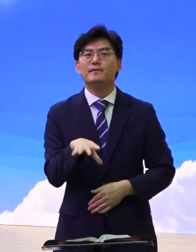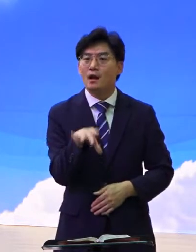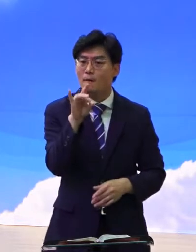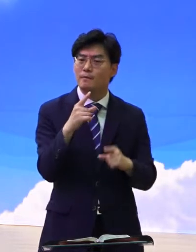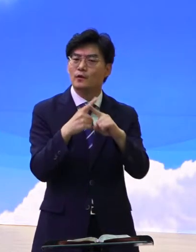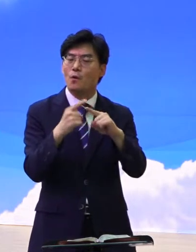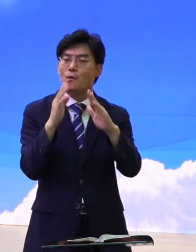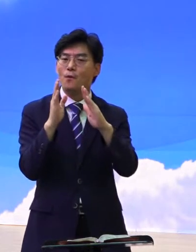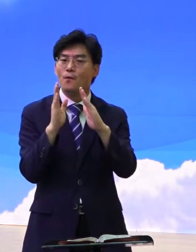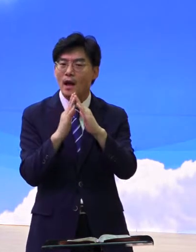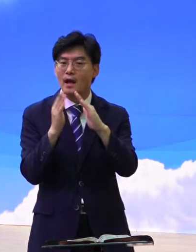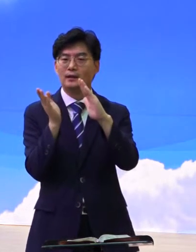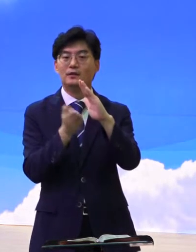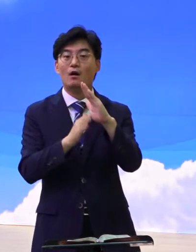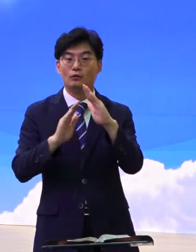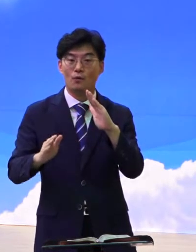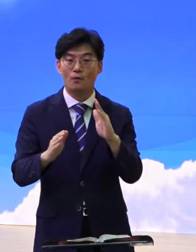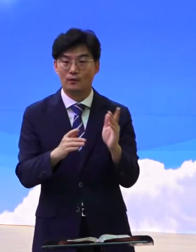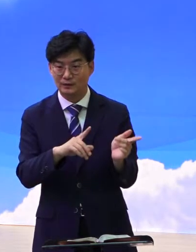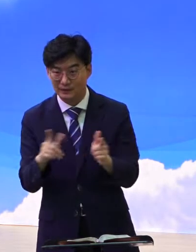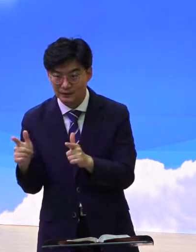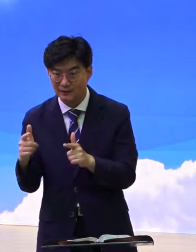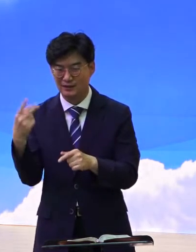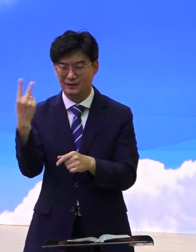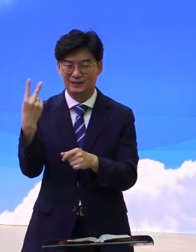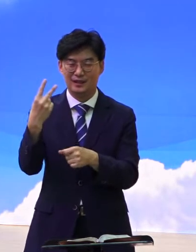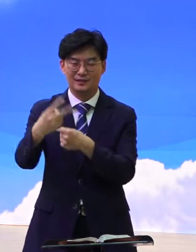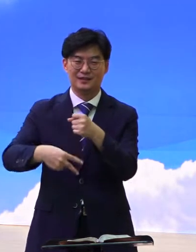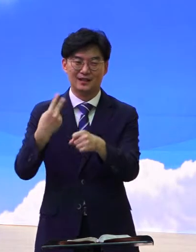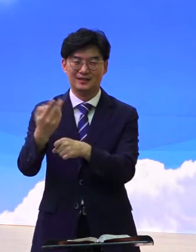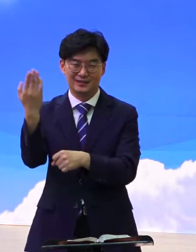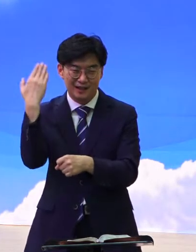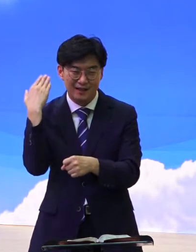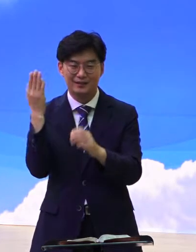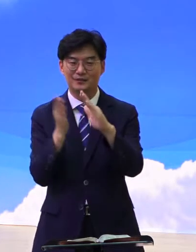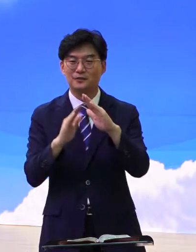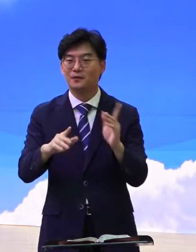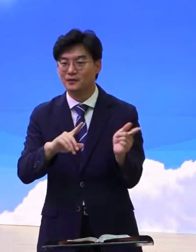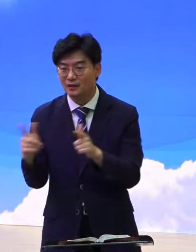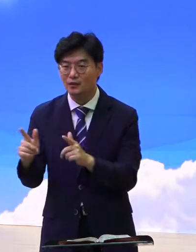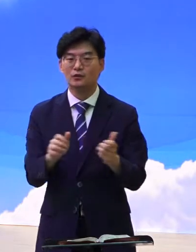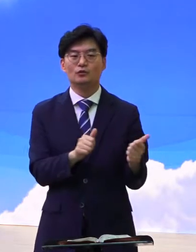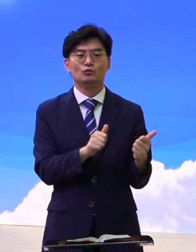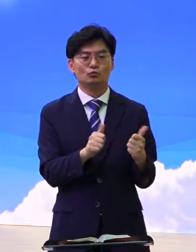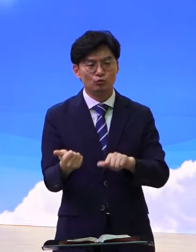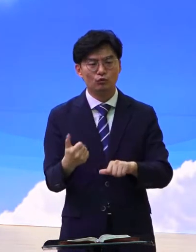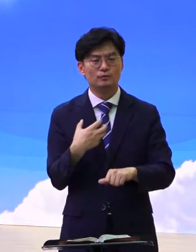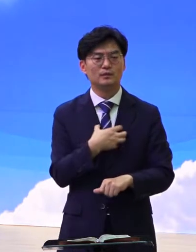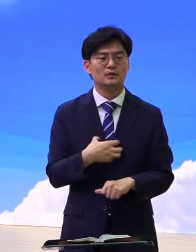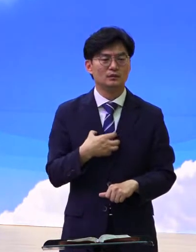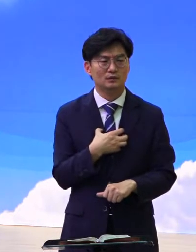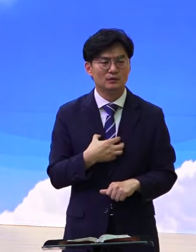초대교회의 성도들이 죽음도 두려워하지 않고 오히려 그 죽음을 또 하나님께 감사하면서 그